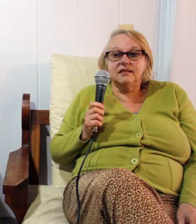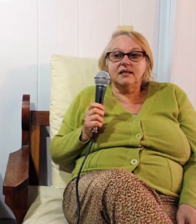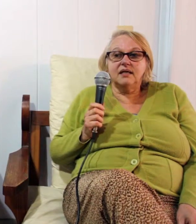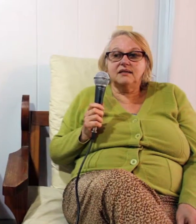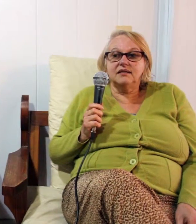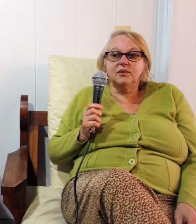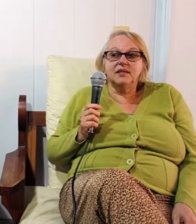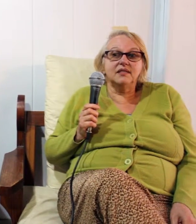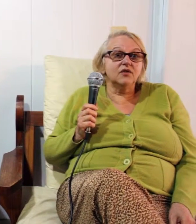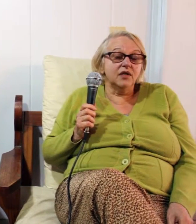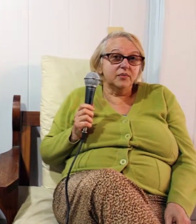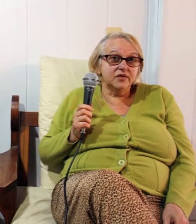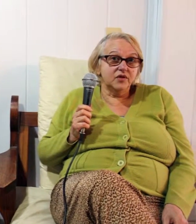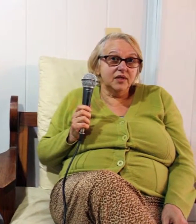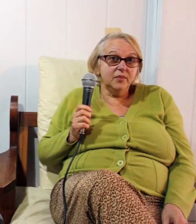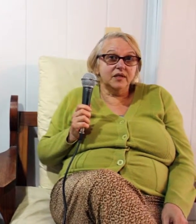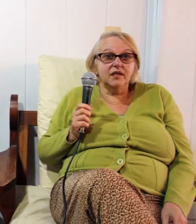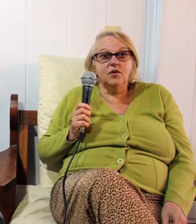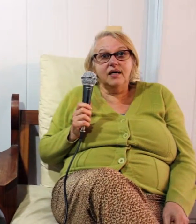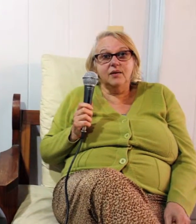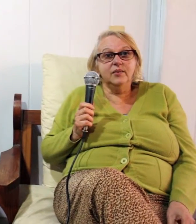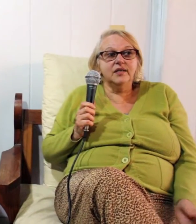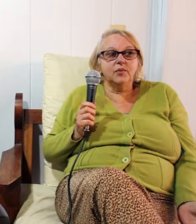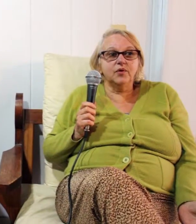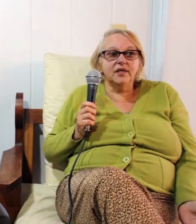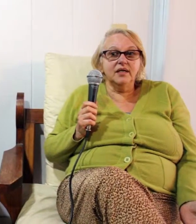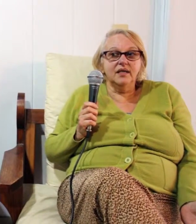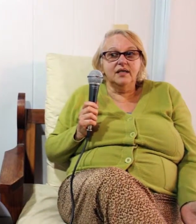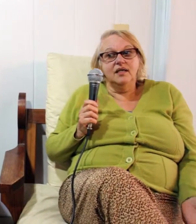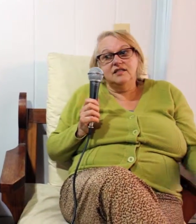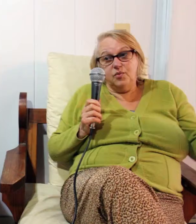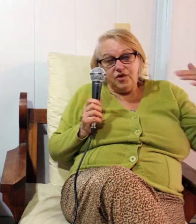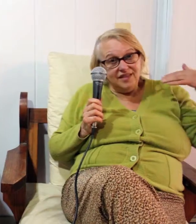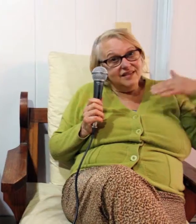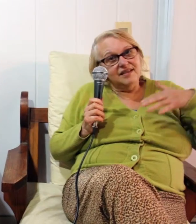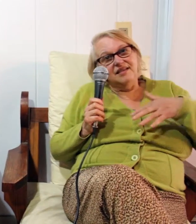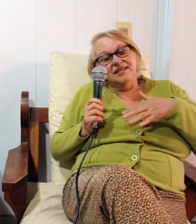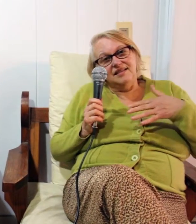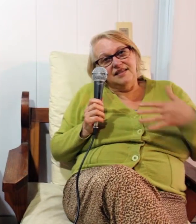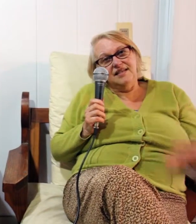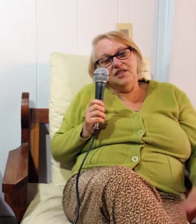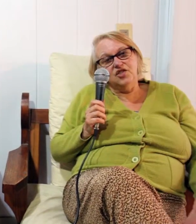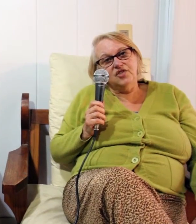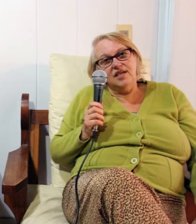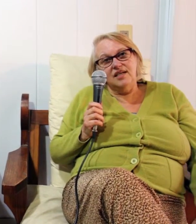está sensibilizando a la persona para que lo hagan, para que puedan, se puedan integrar ellos al,